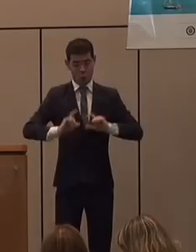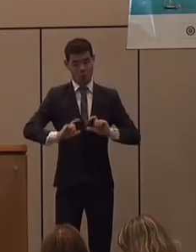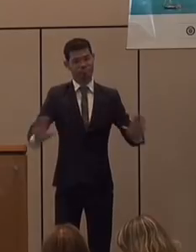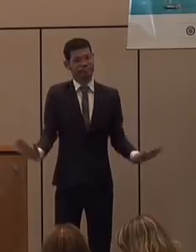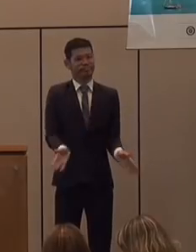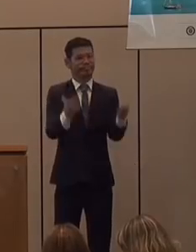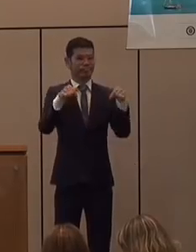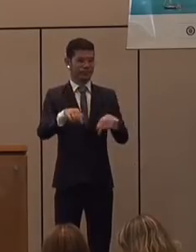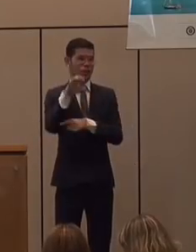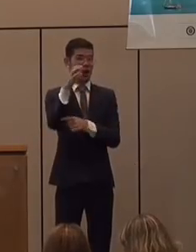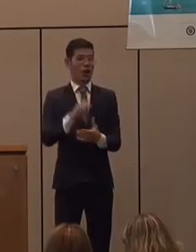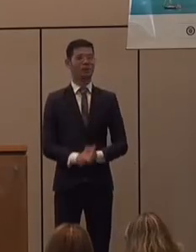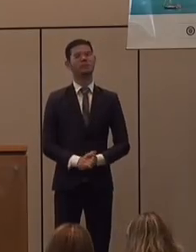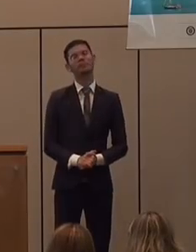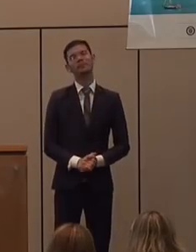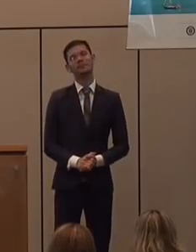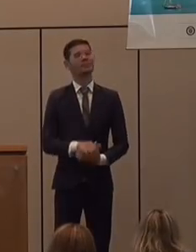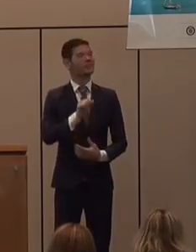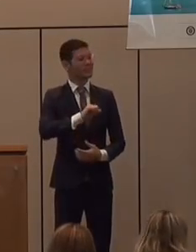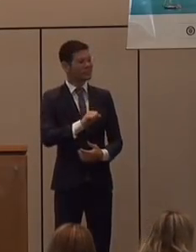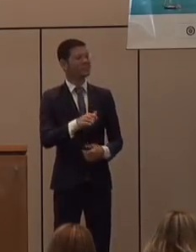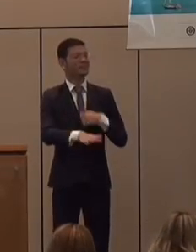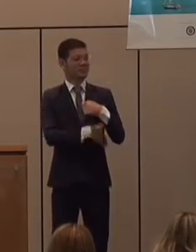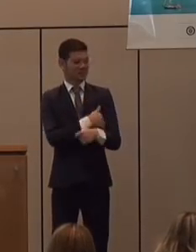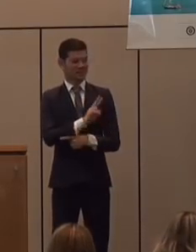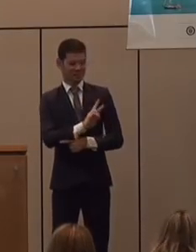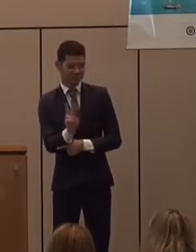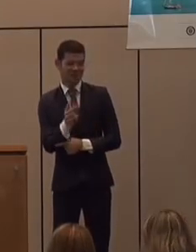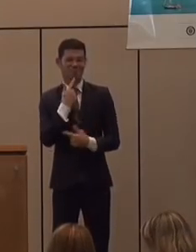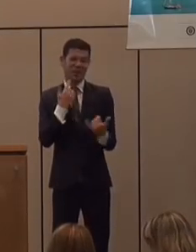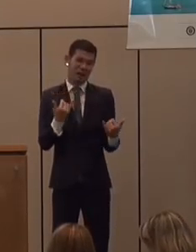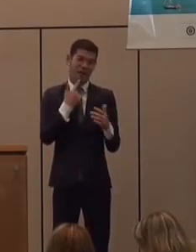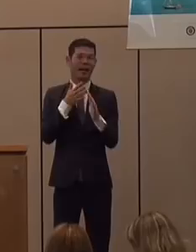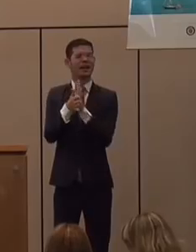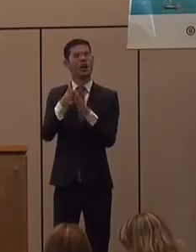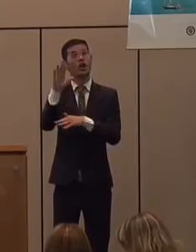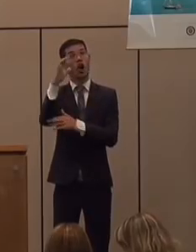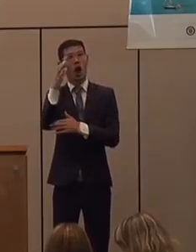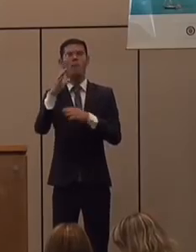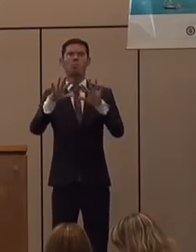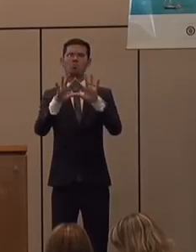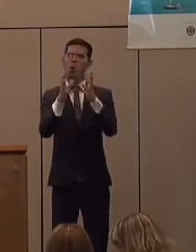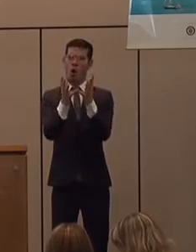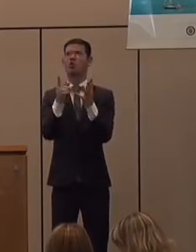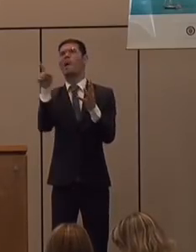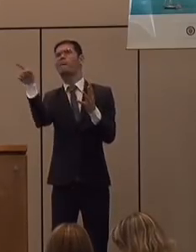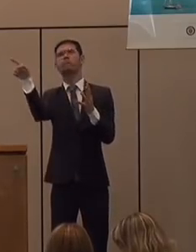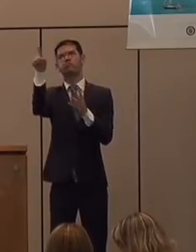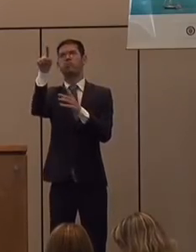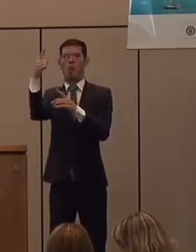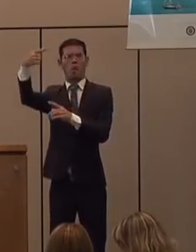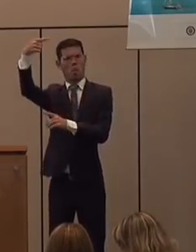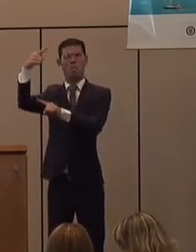bueno me viceministra y hablamos de que colombia es el segundo país más biodiverso del mundo como estamos aprovechando esa